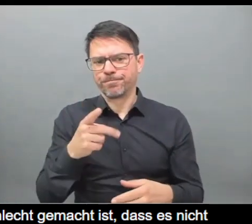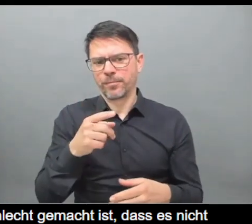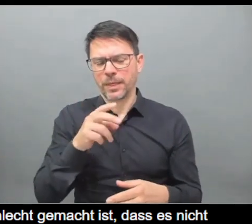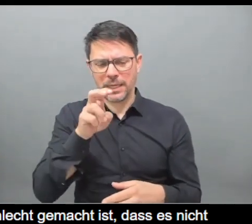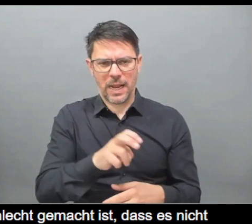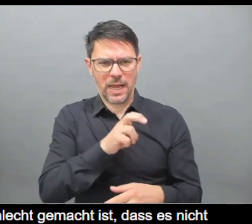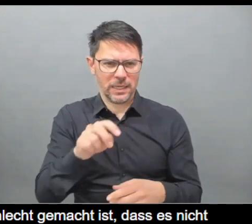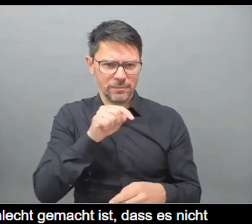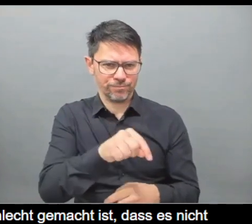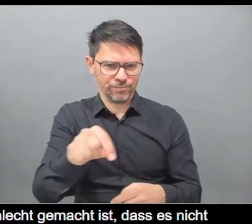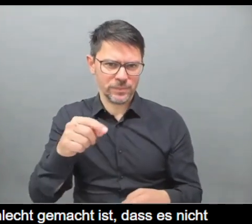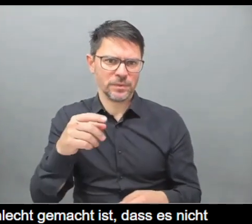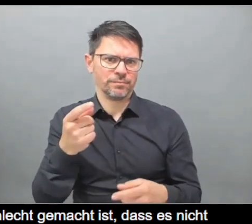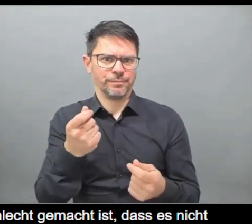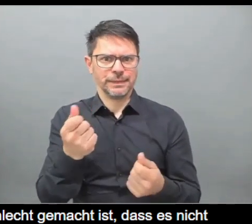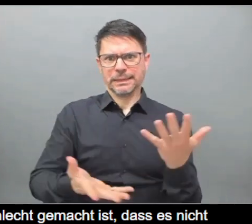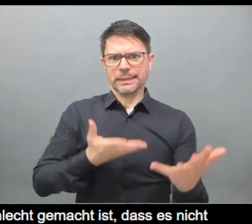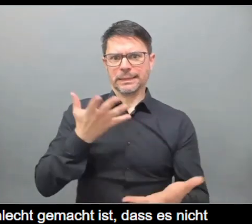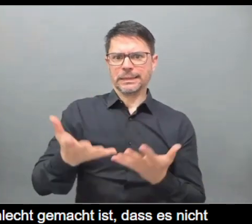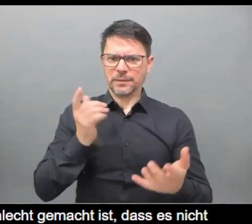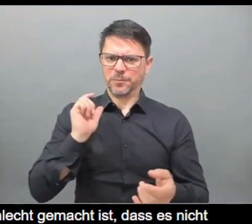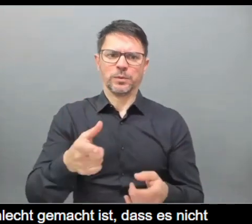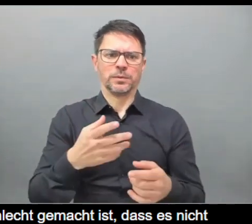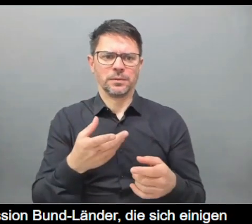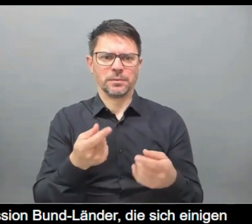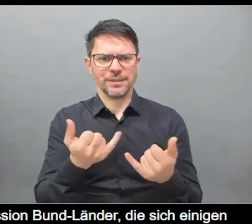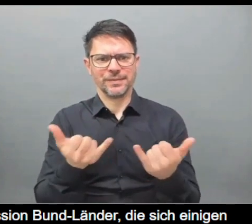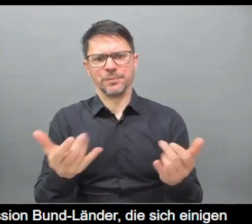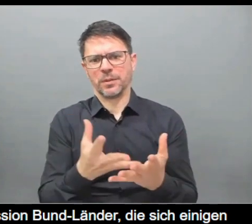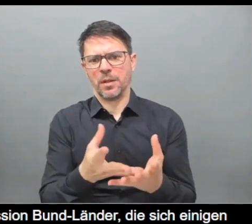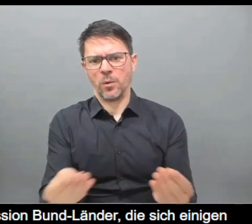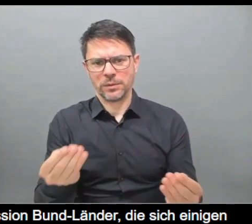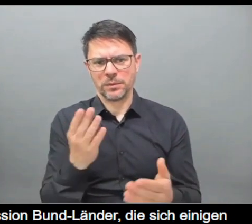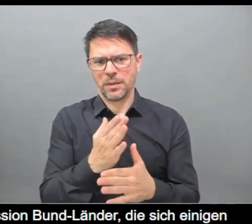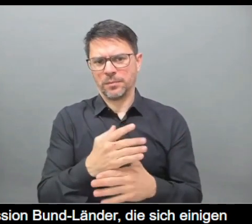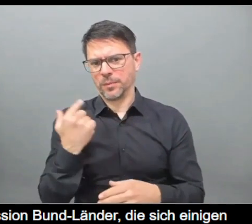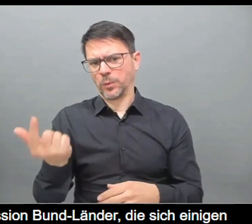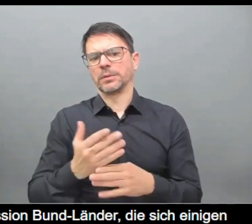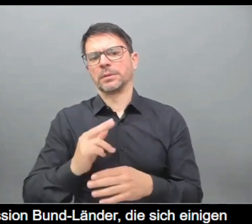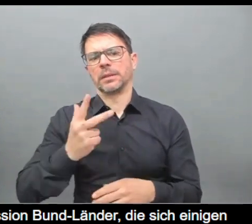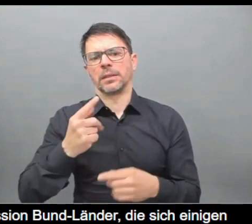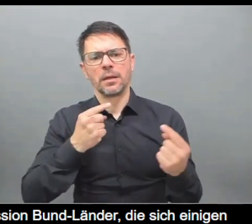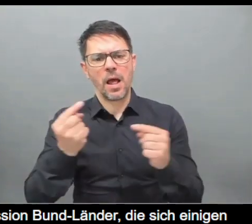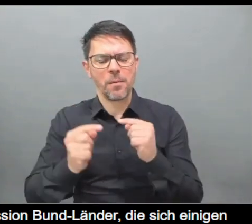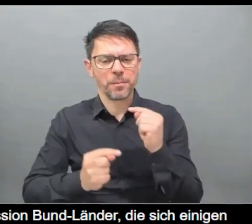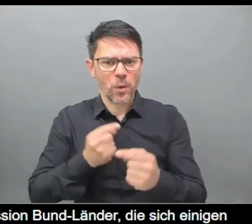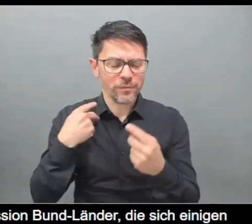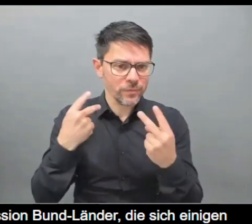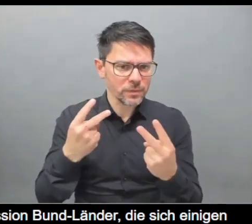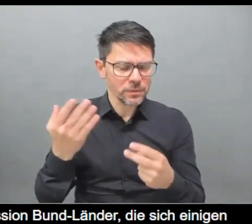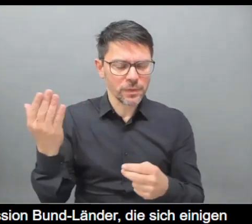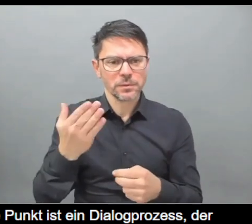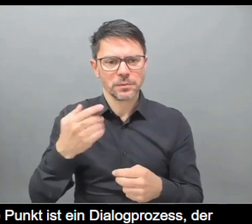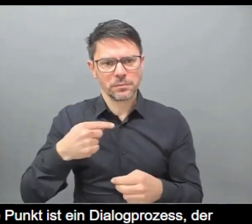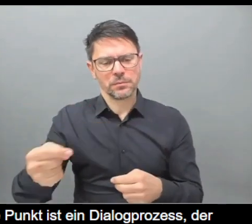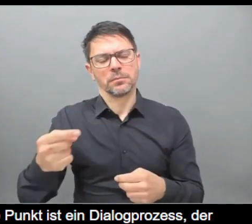Als Nächster spricht der Vorsitzende des Bayerischen Städtetags, Oberbürgermeister Markus Pannermeyer. Ja,